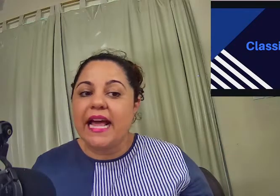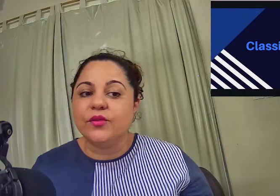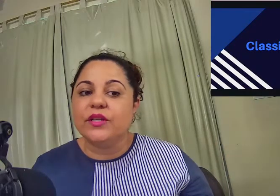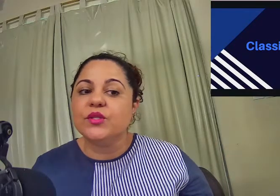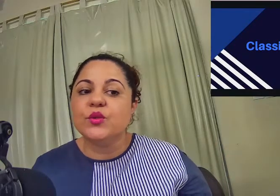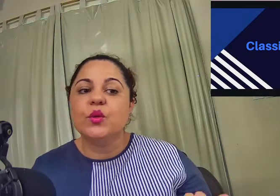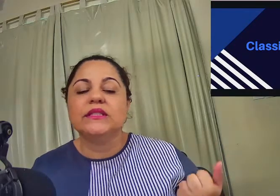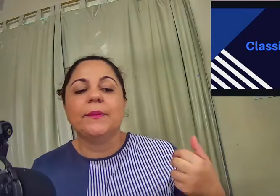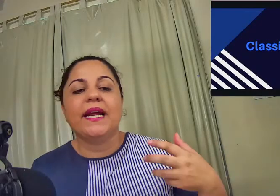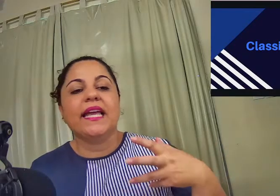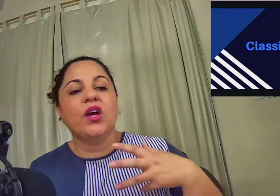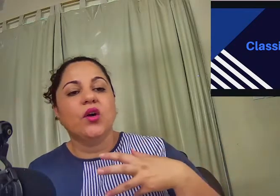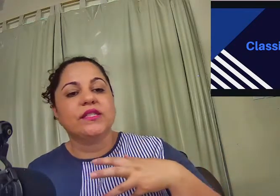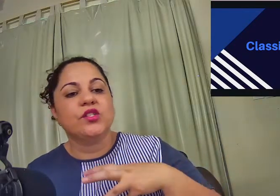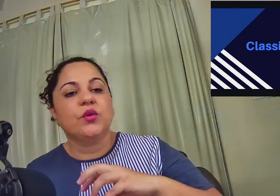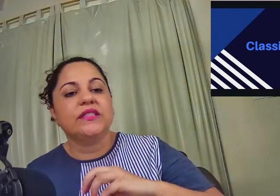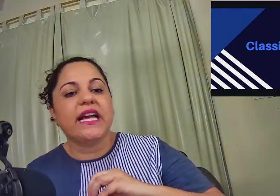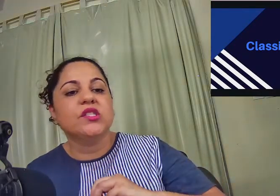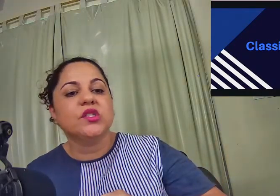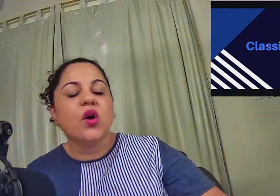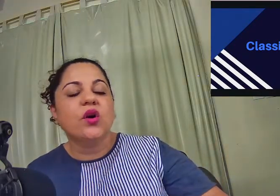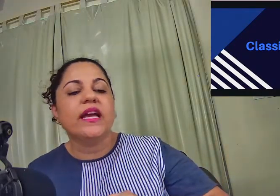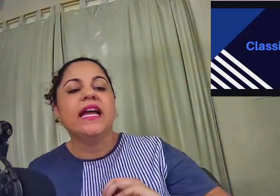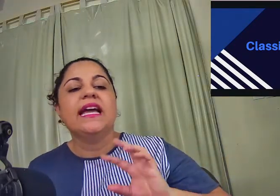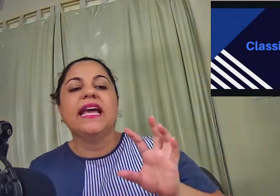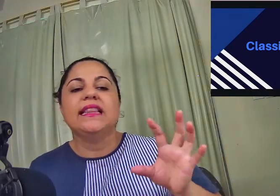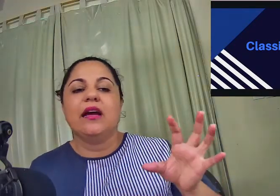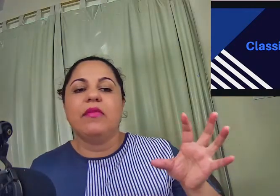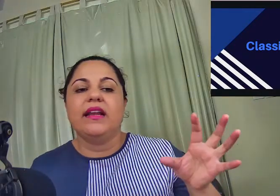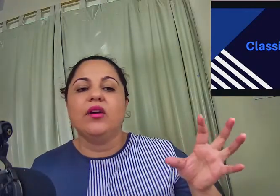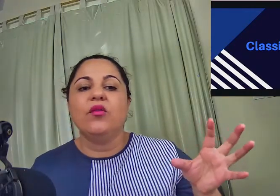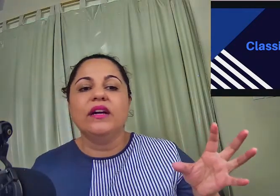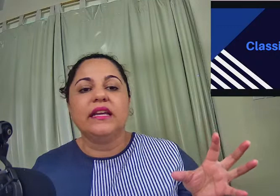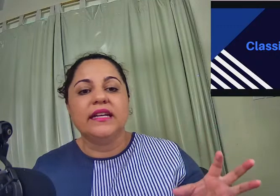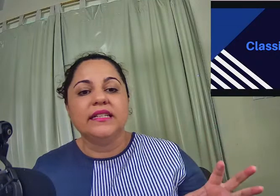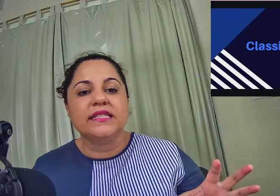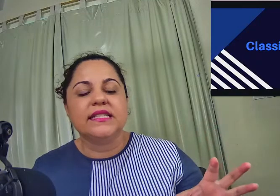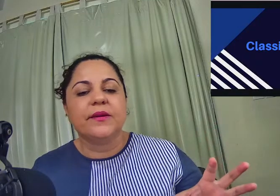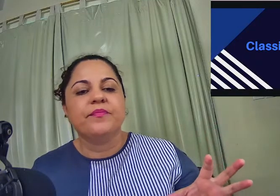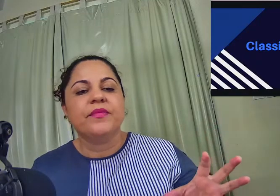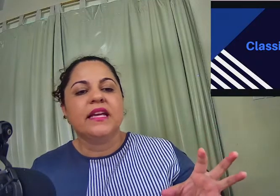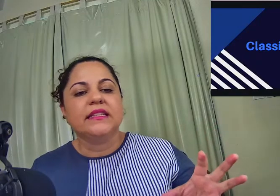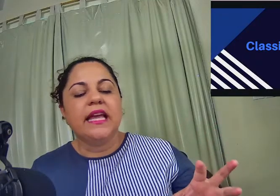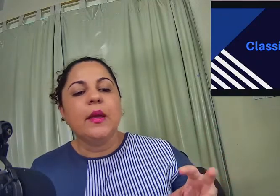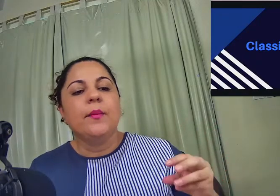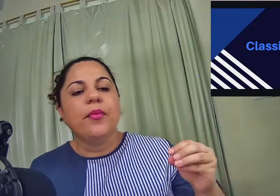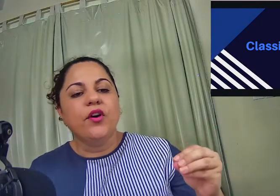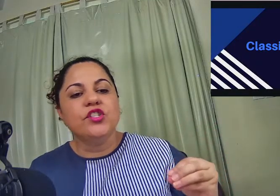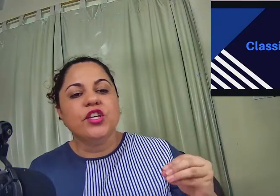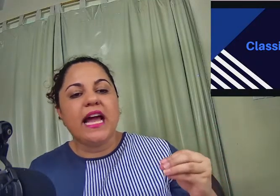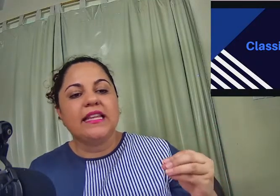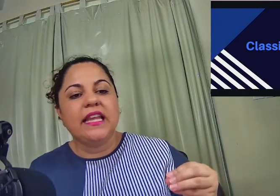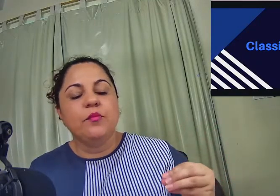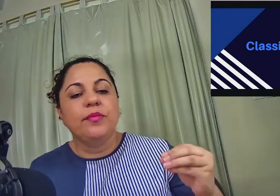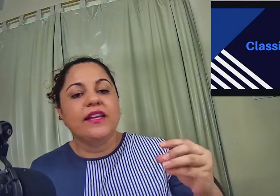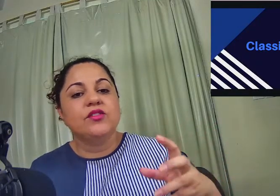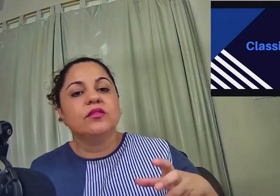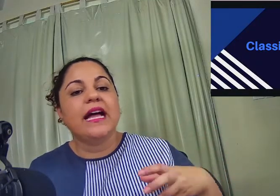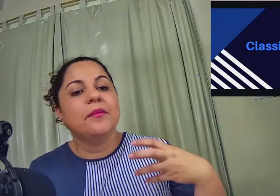literatura surda, para quem gosta de contar história, quem trabalha com criança, né? Pode tirar tempo para estudar